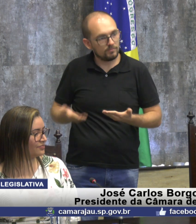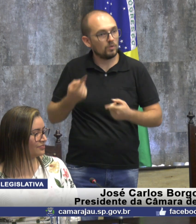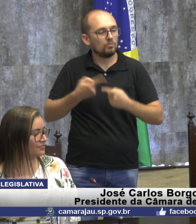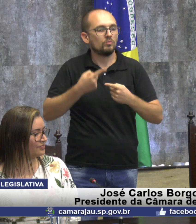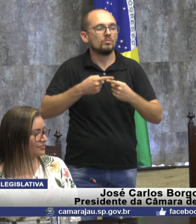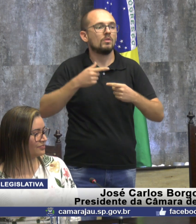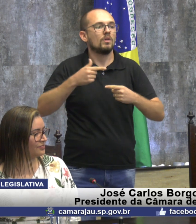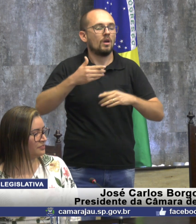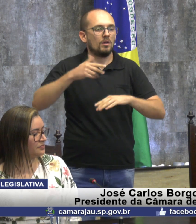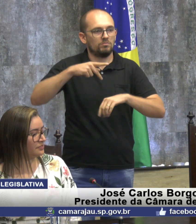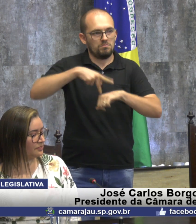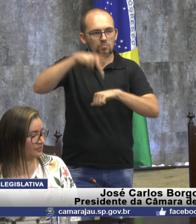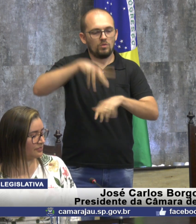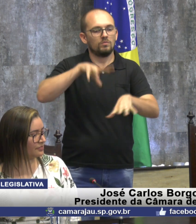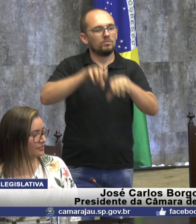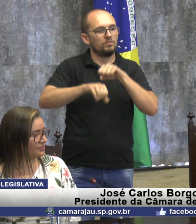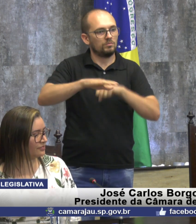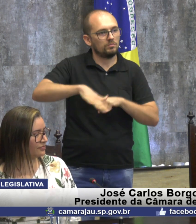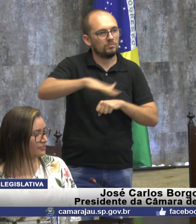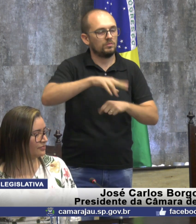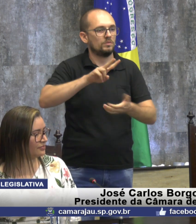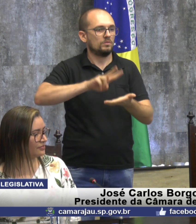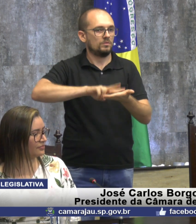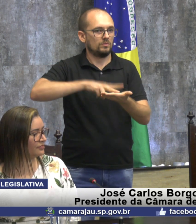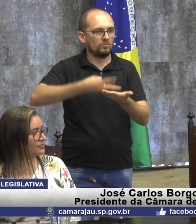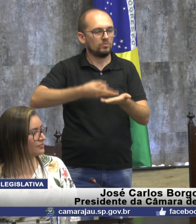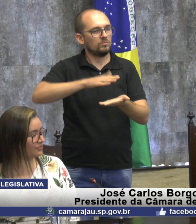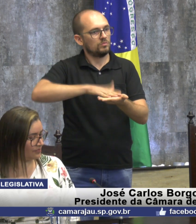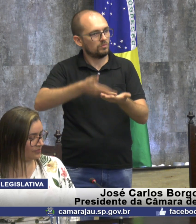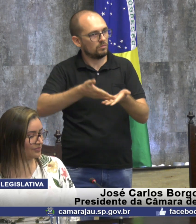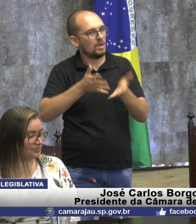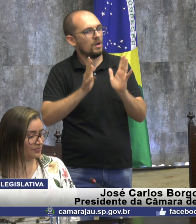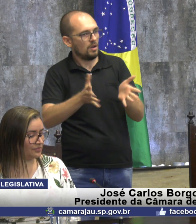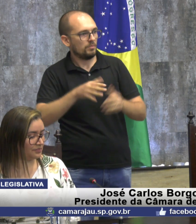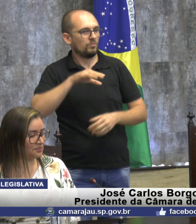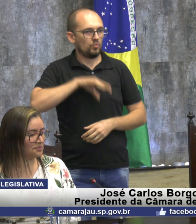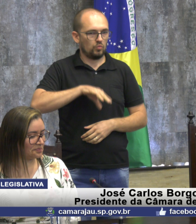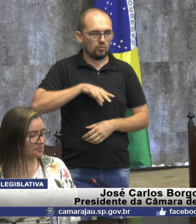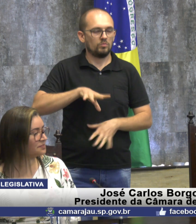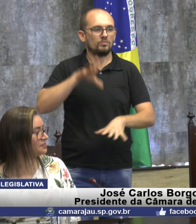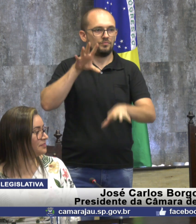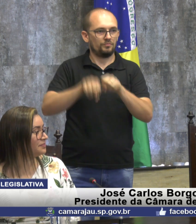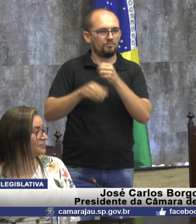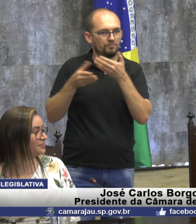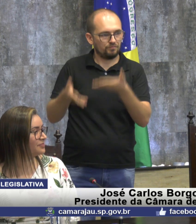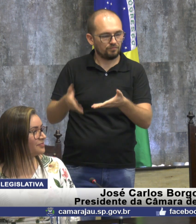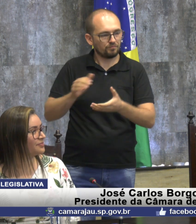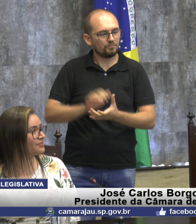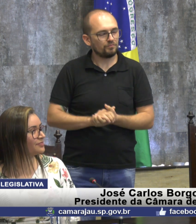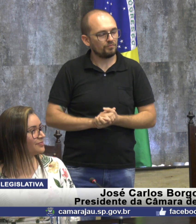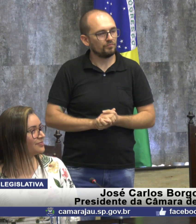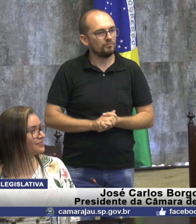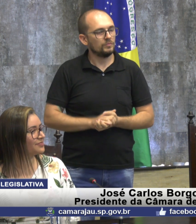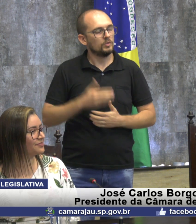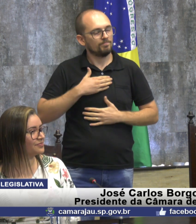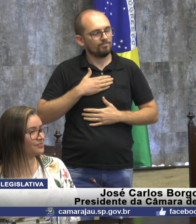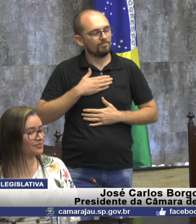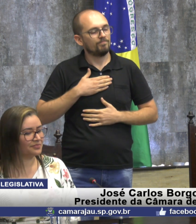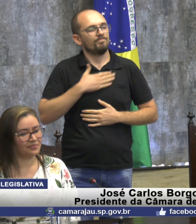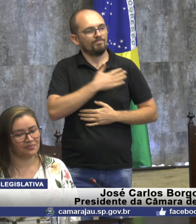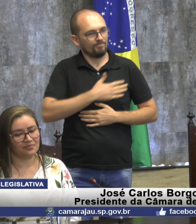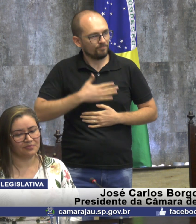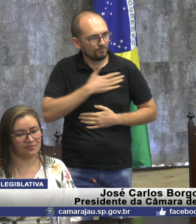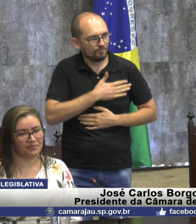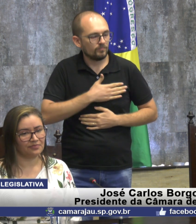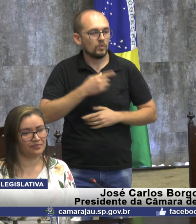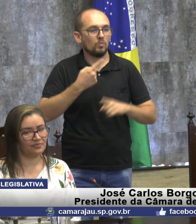em tradução e interpretação de Libras português. É com imenso prazer que, como autor